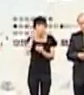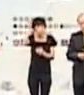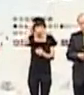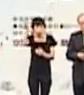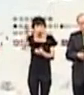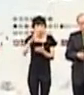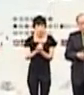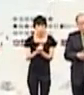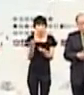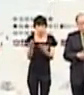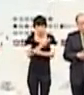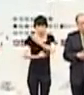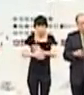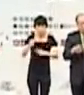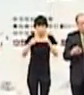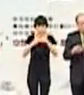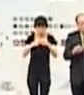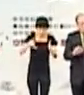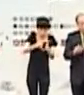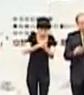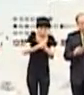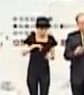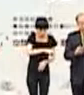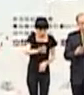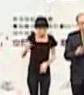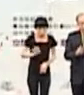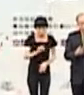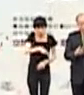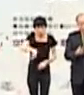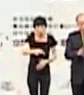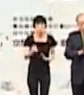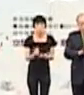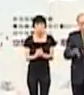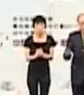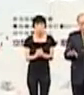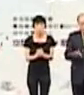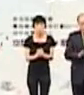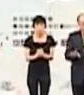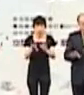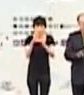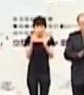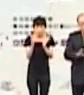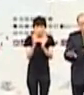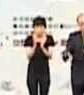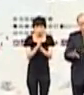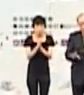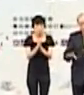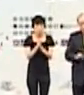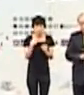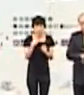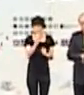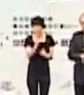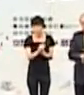意以至殘障人士嗰個嘅無障礙通達嗰個嘅較全面啲，我冇要佢全面，較全面